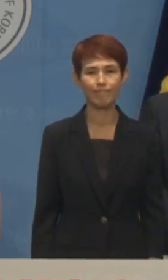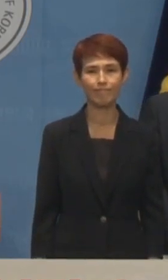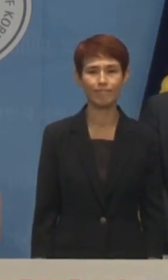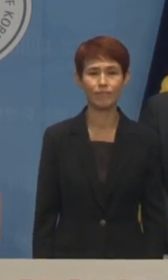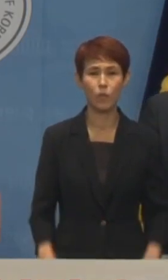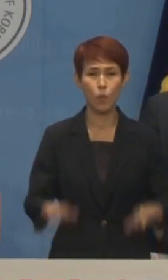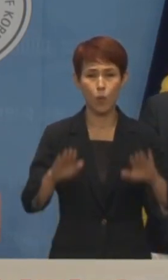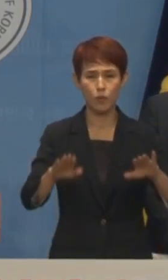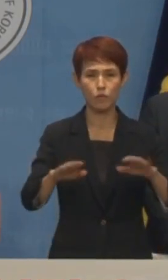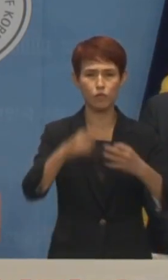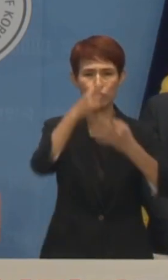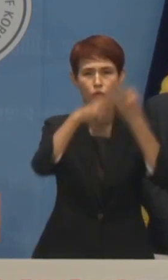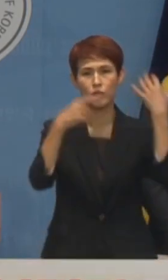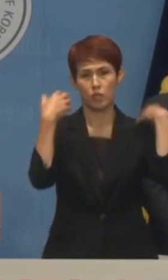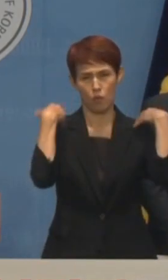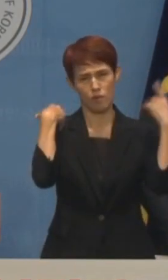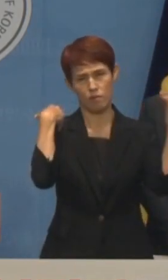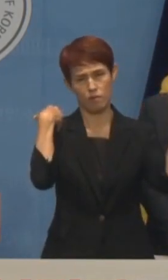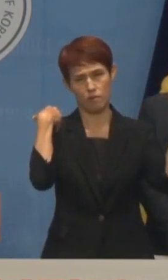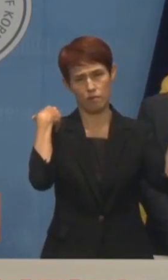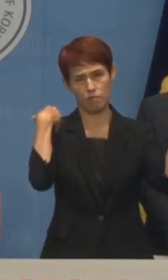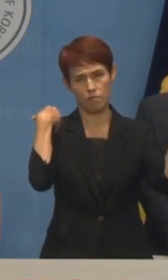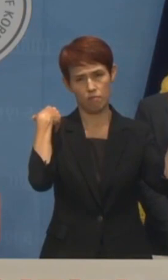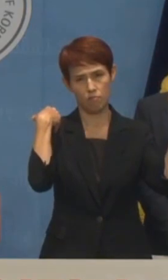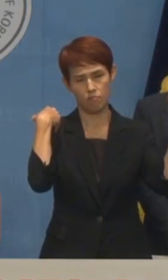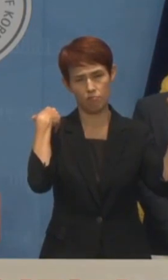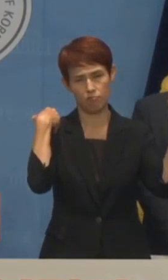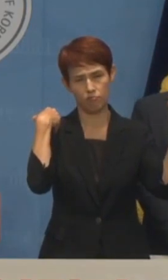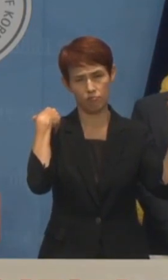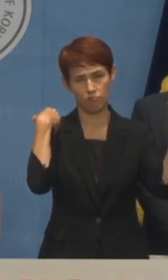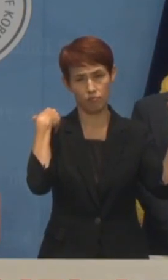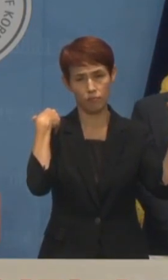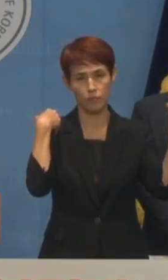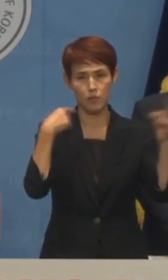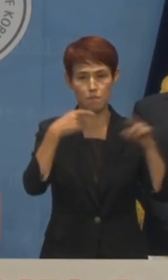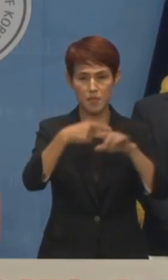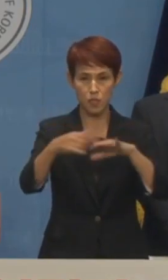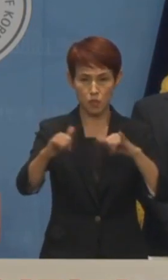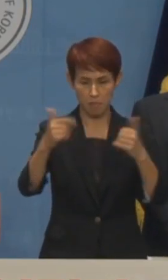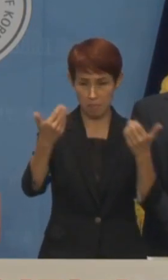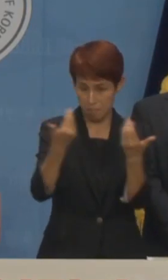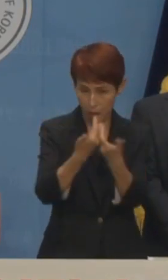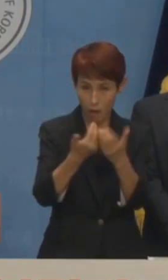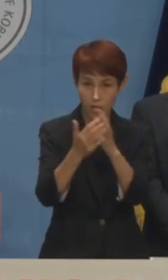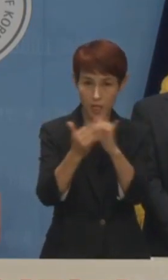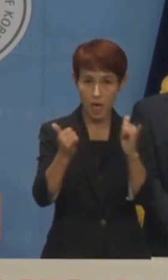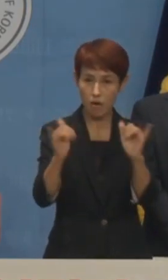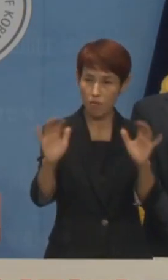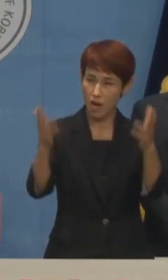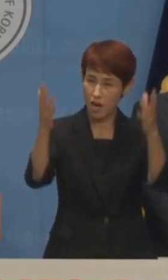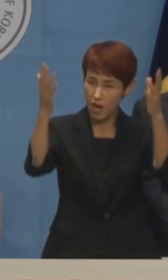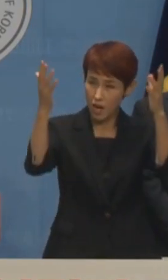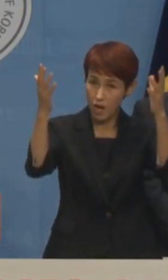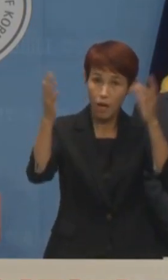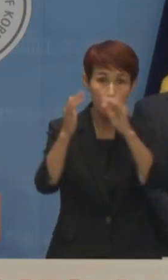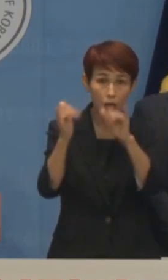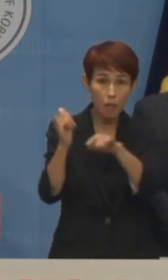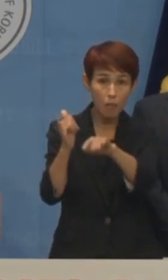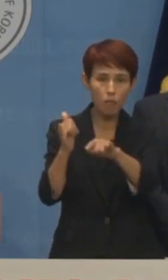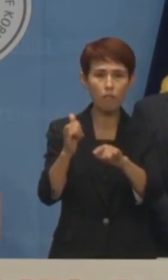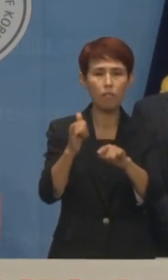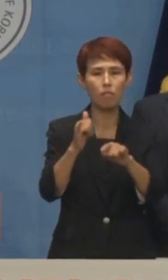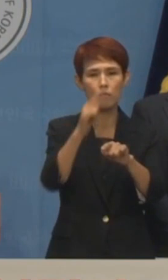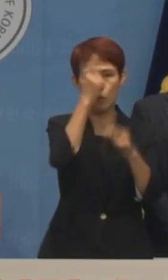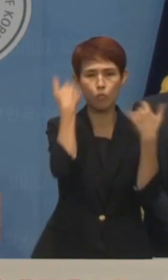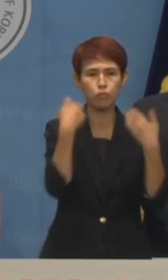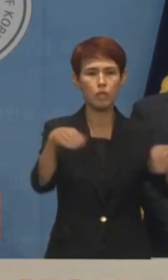오늘 윤석열 정권이 사회 곳곳에 뿌리내린 민족 반역자를 찬양하는 세력을 정부기관의 주요